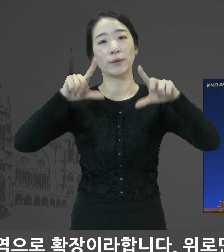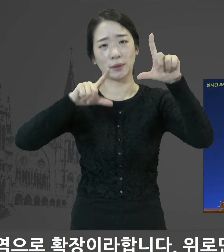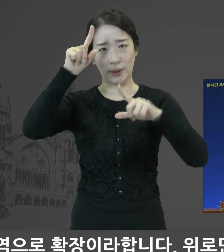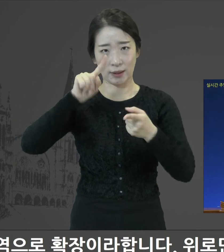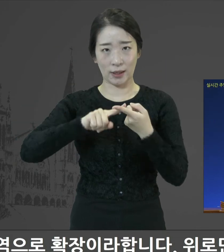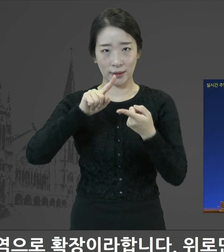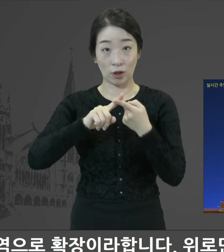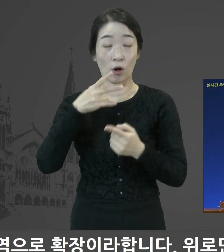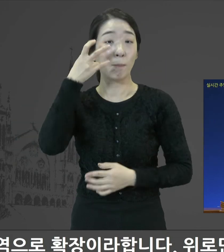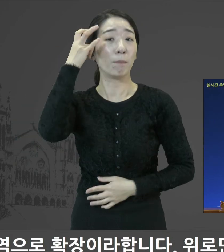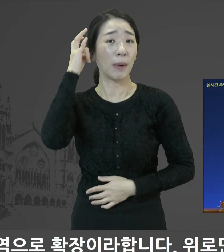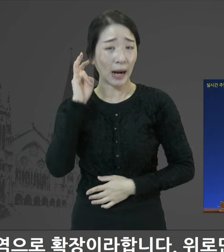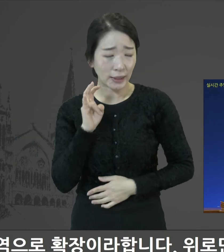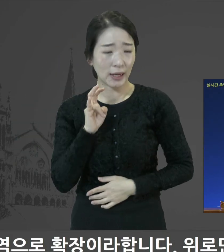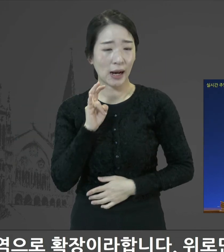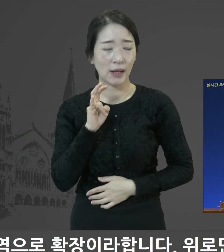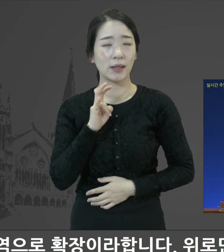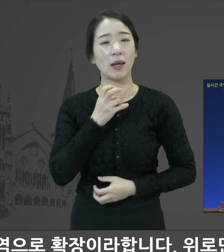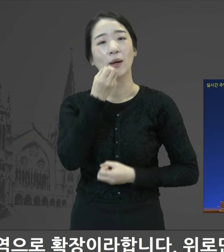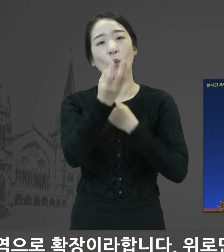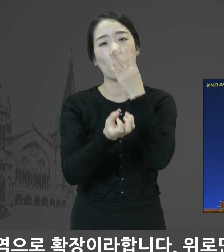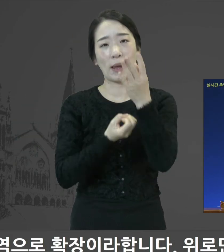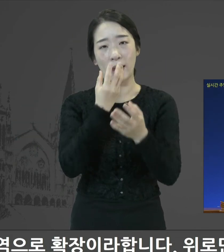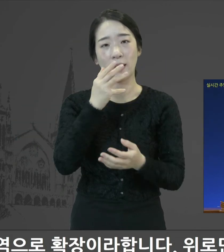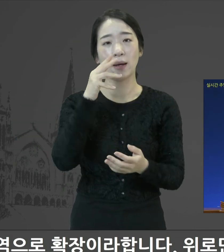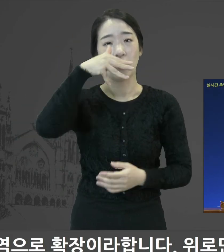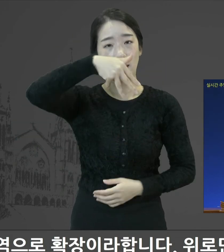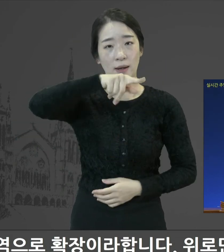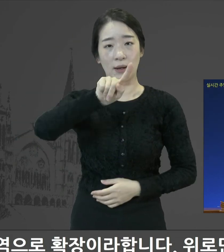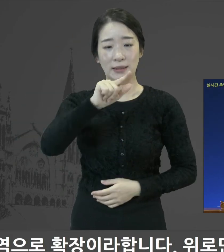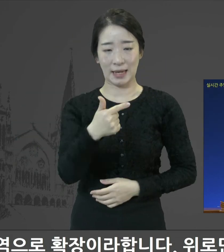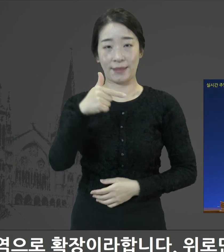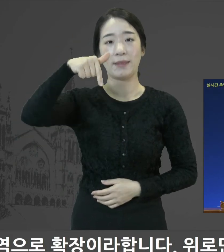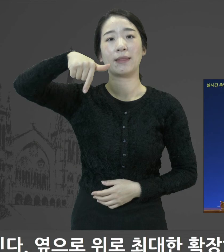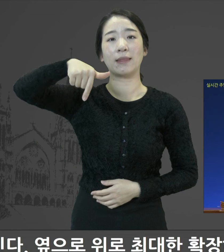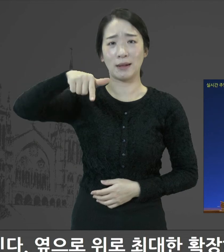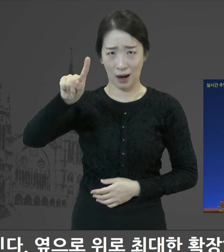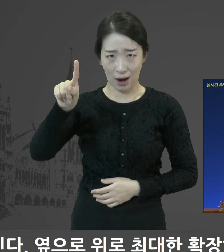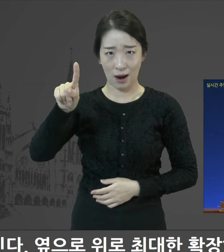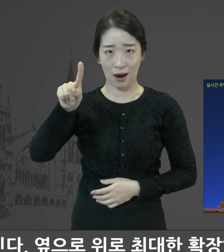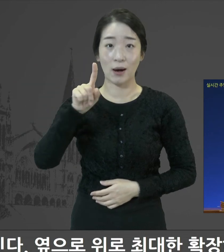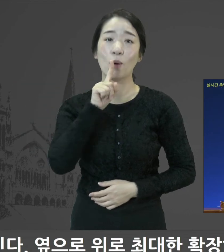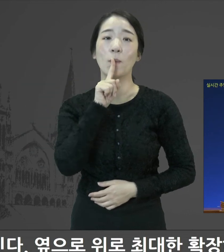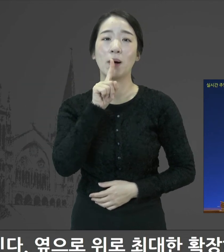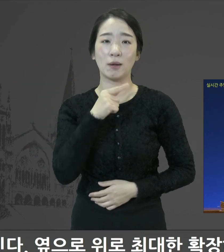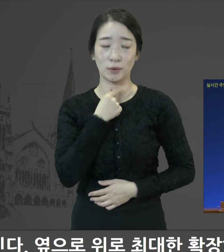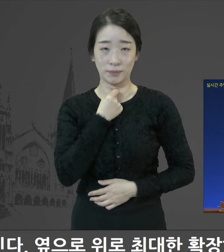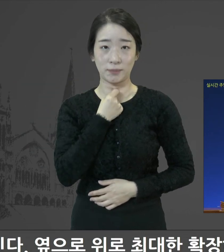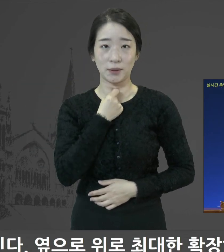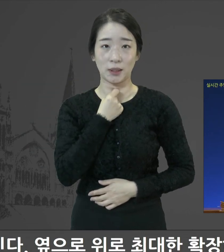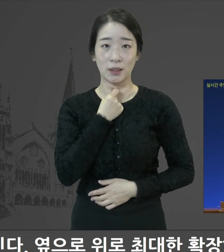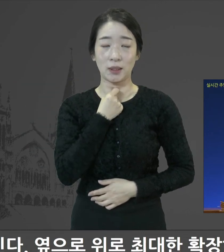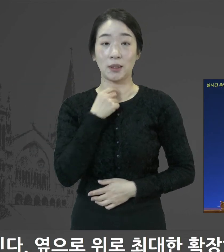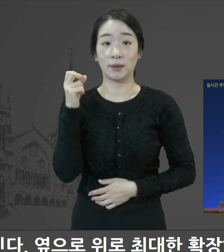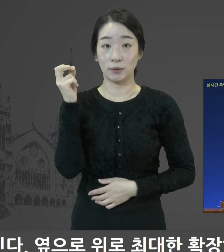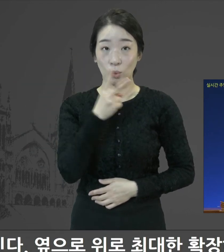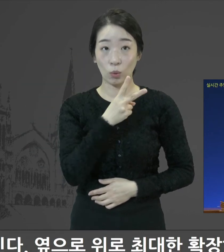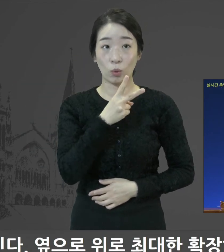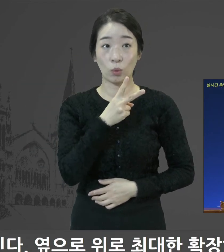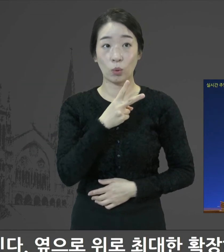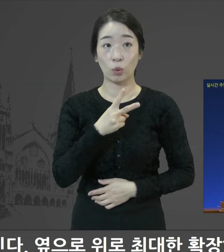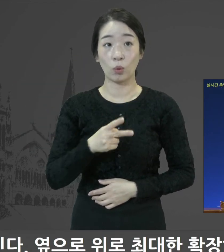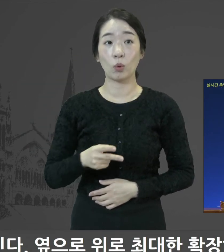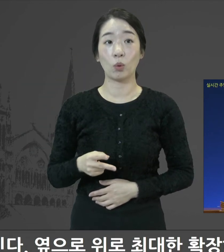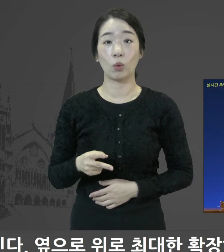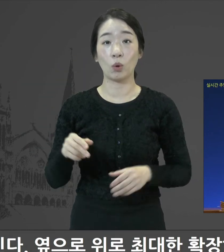하나님을 찬양했다. 찬가라는 거죠. 한 번 더 봅니다. 여러분 우편에 있는 여기